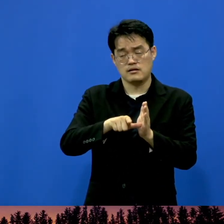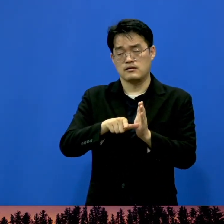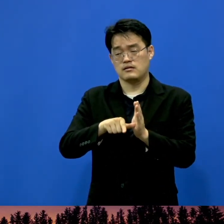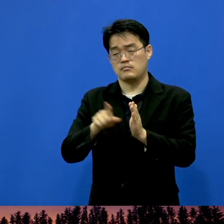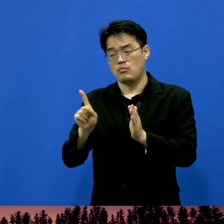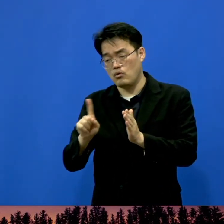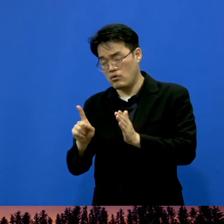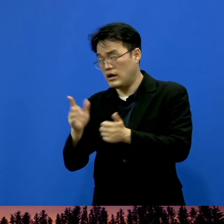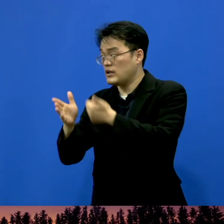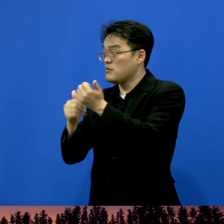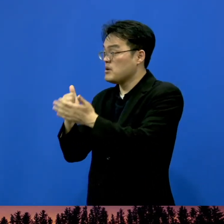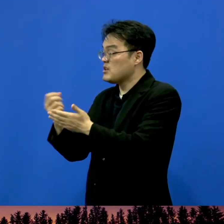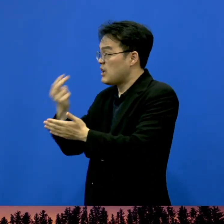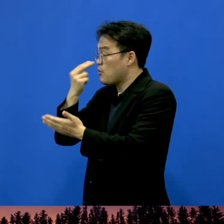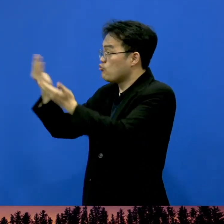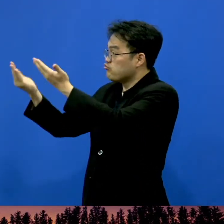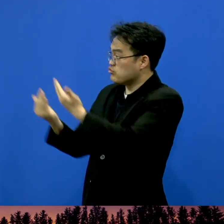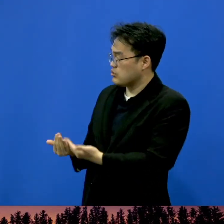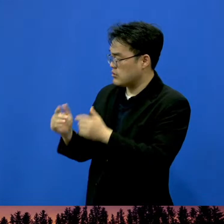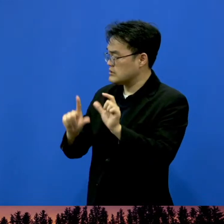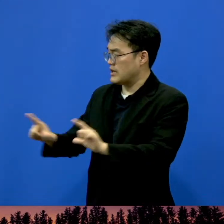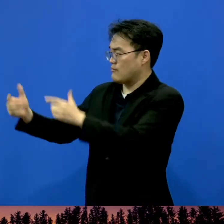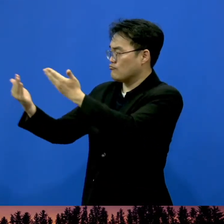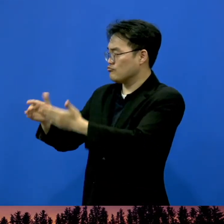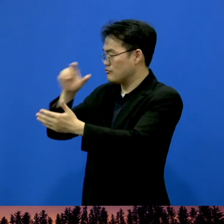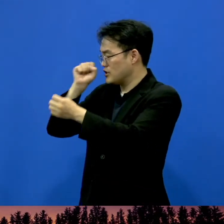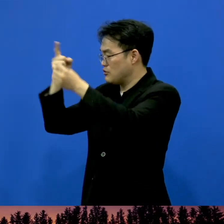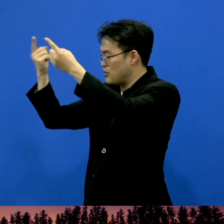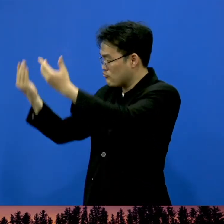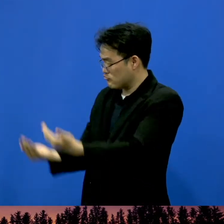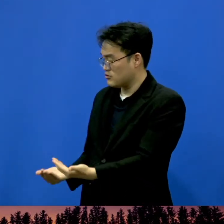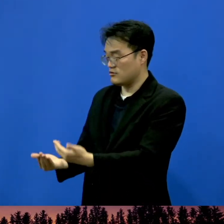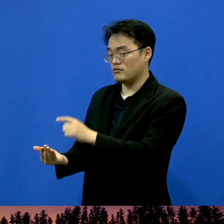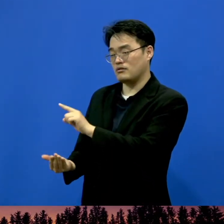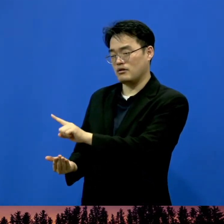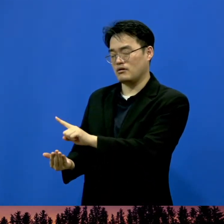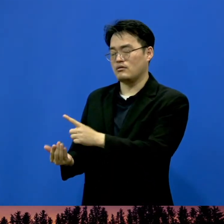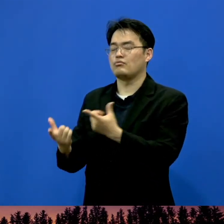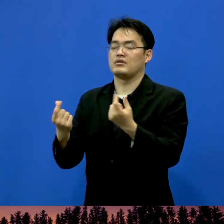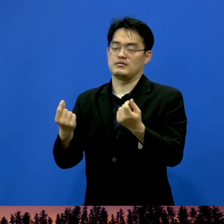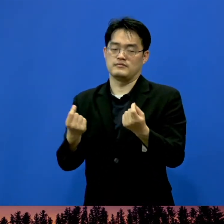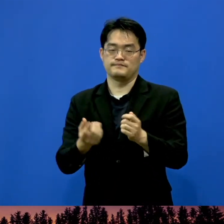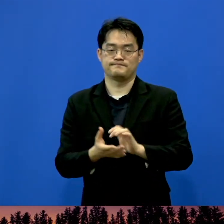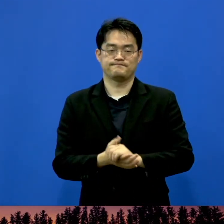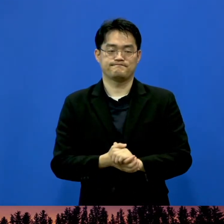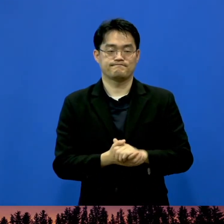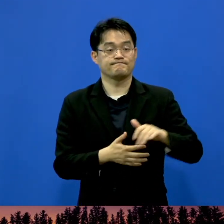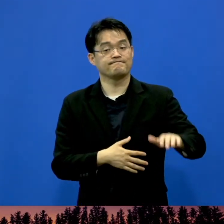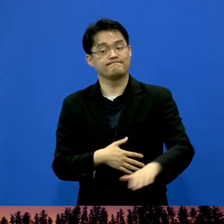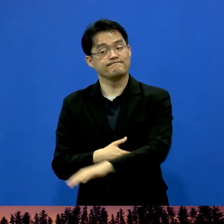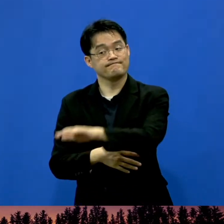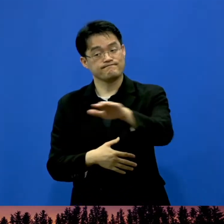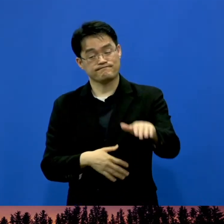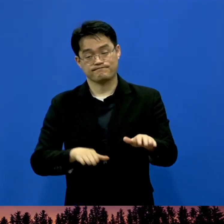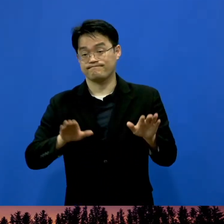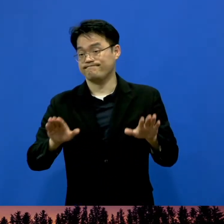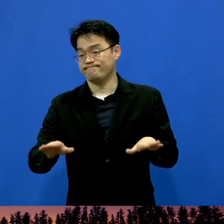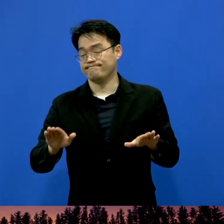생명을 주셨다. 시간을 주셨다. 우리에게 기회를 주셨다는 것, 시간을 주셨다는 것 똑같은 거예요. 그래서 오늘